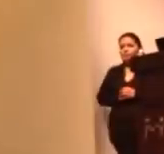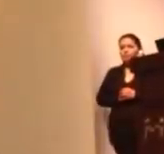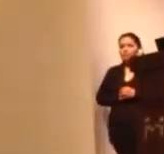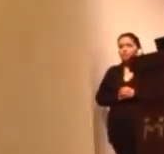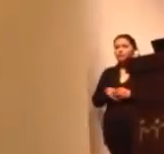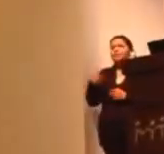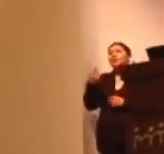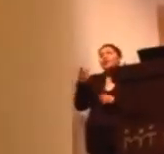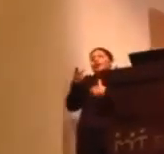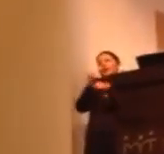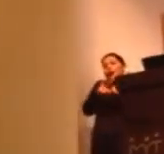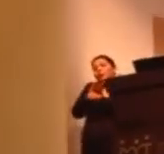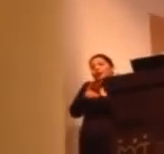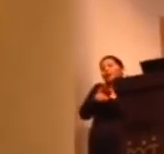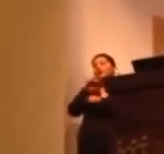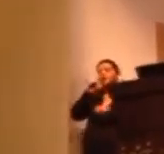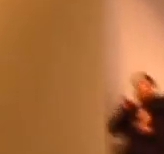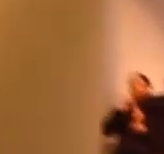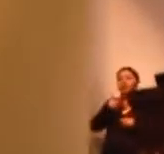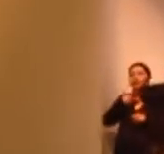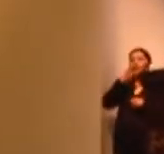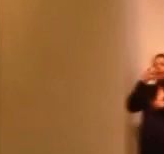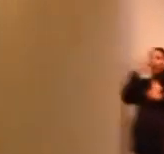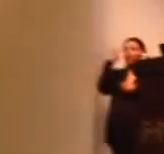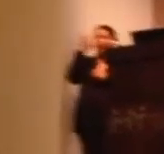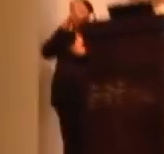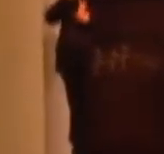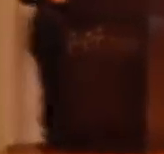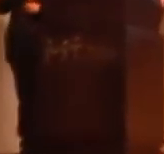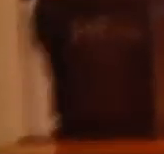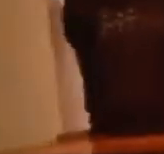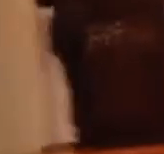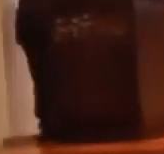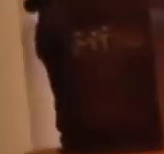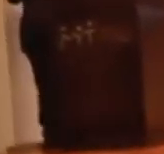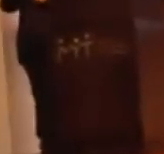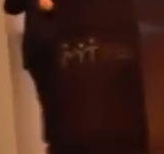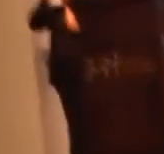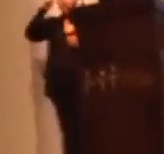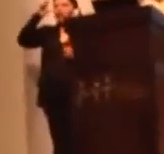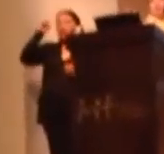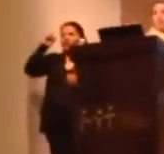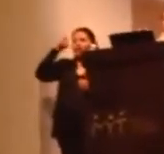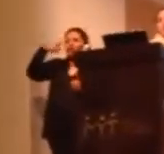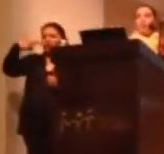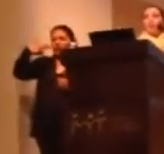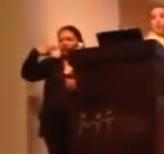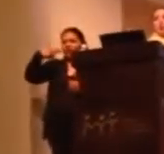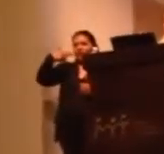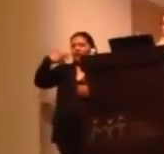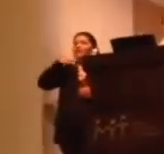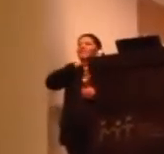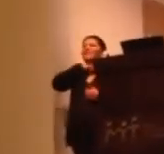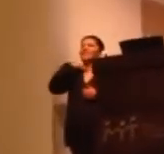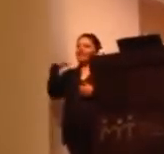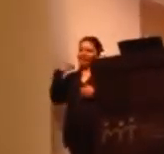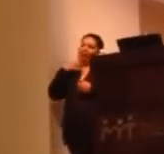Ahora, ¿qué sucede si tienes dos casos de trastornos de déficit de atención? El suicidio es una buena